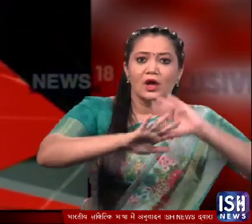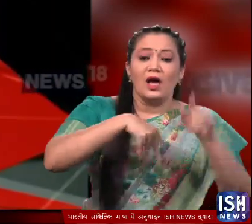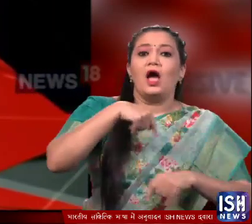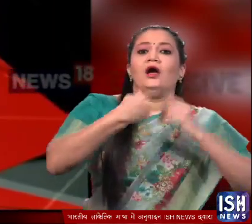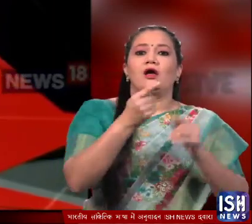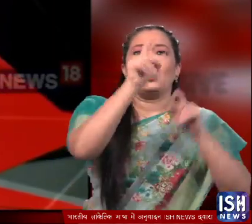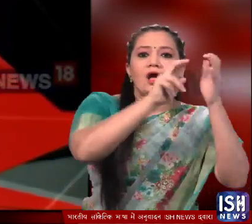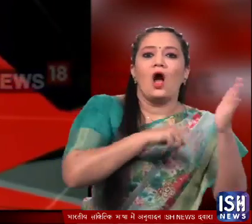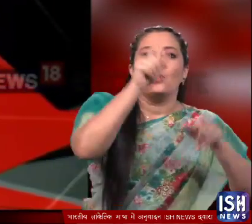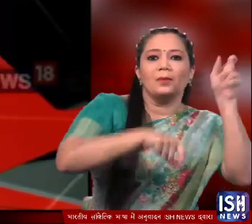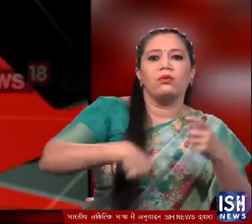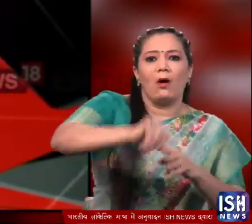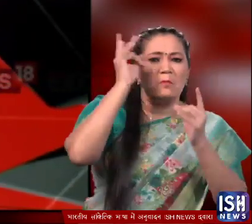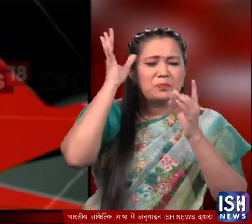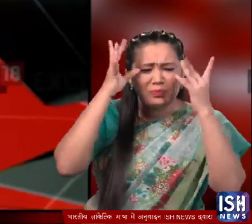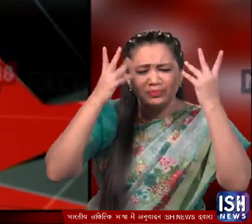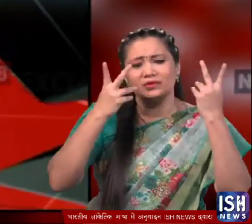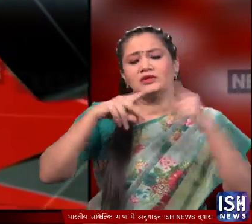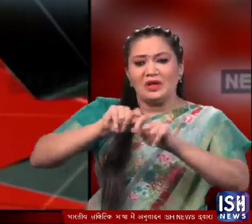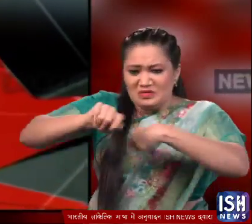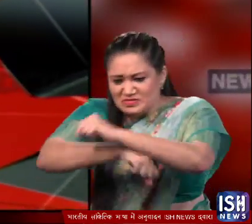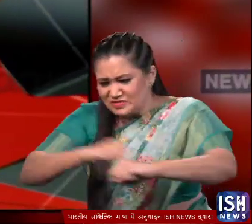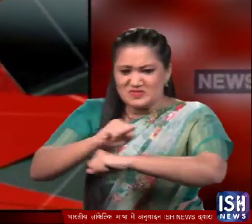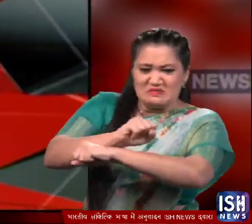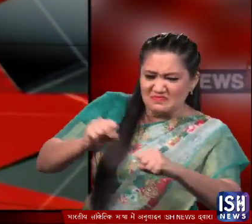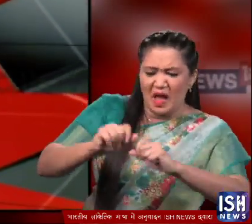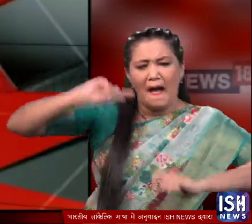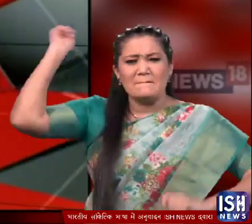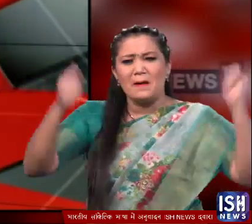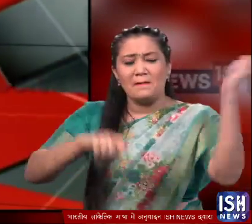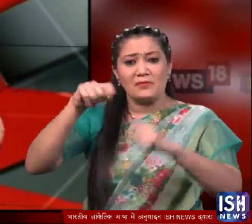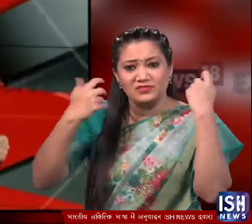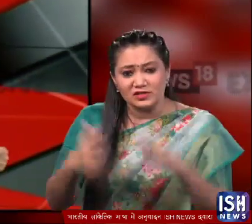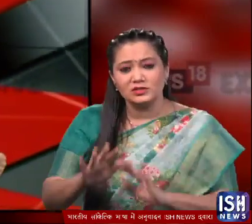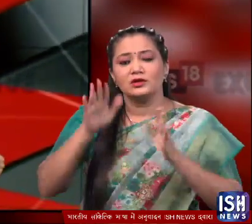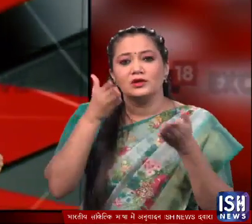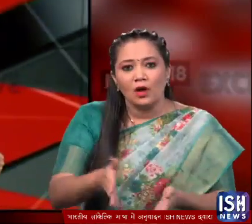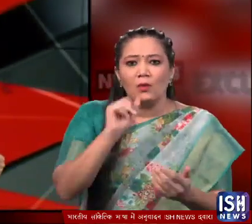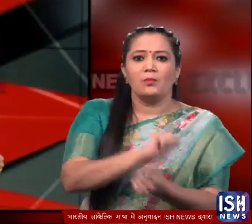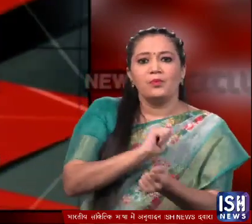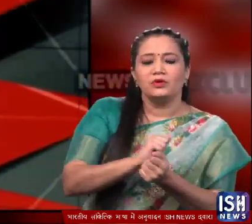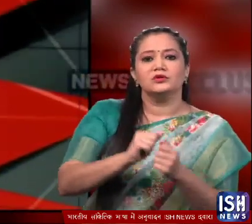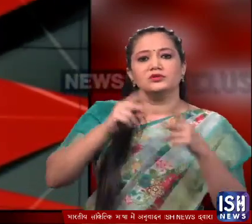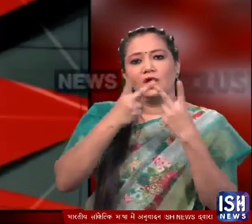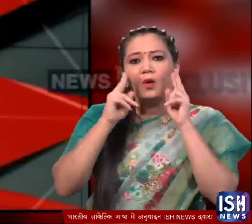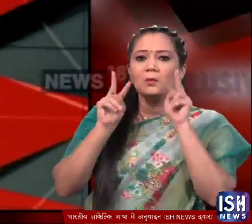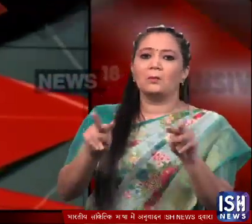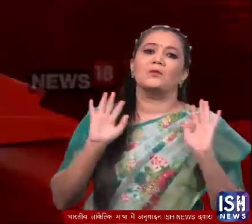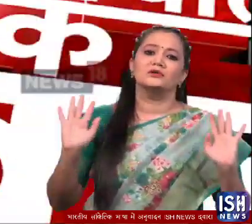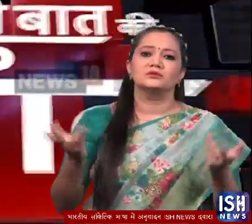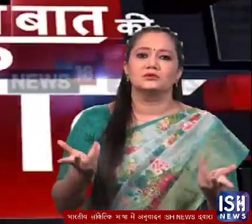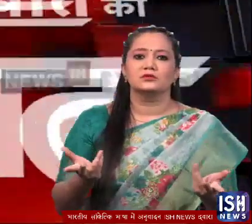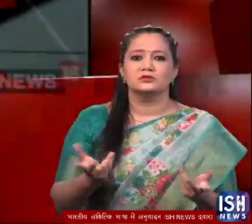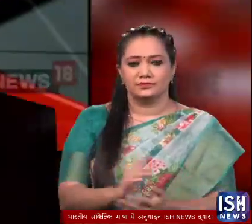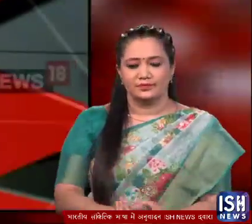जिसके बाद गांव वालों ने साधु को रस्सियों में जकड़ा और बुरी तरह मारा, जिसका वहां मौजूद पुलिस वालों ने सिर्फ तमाशा